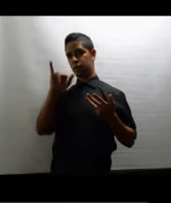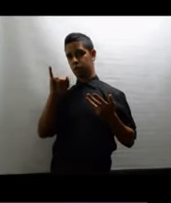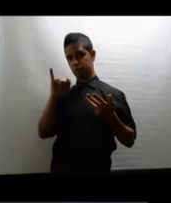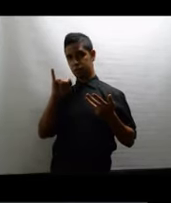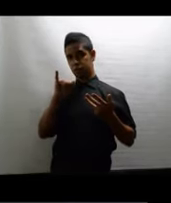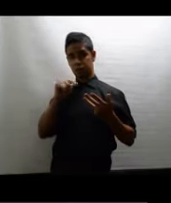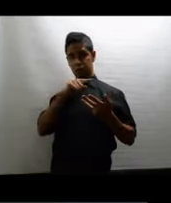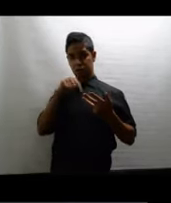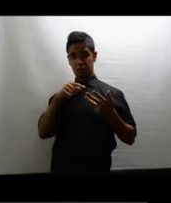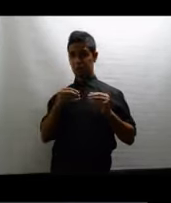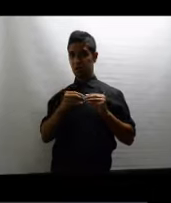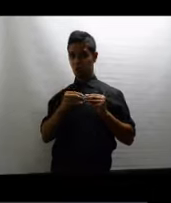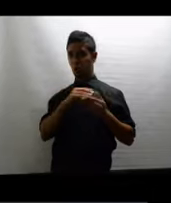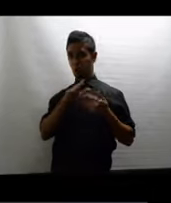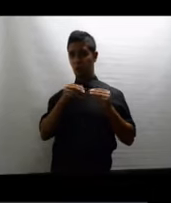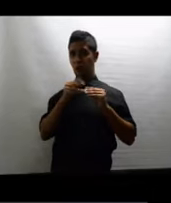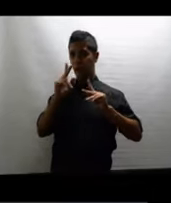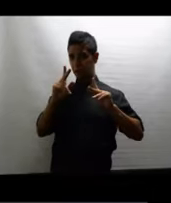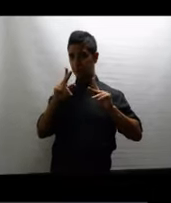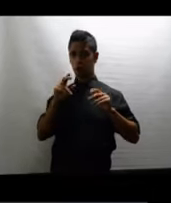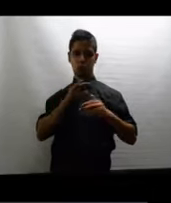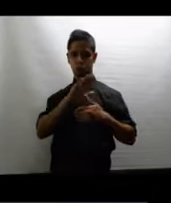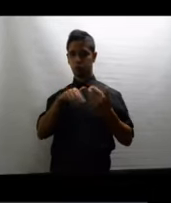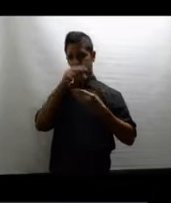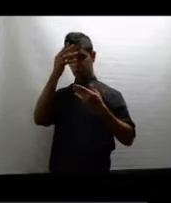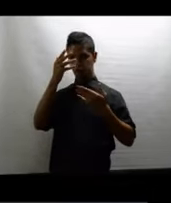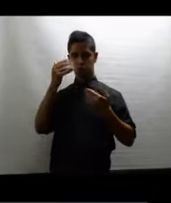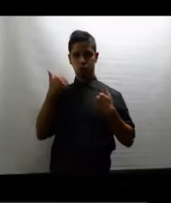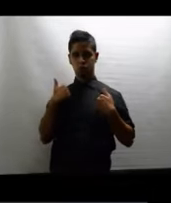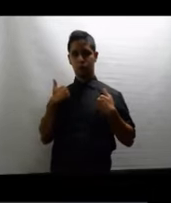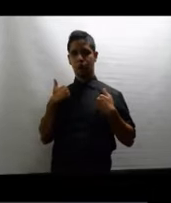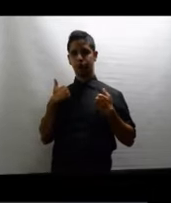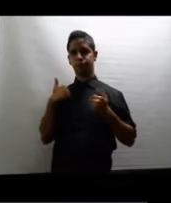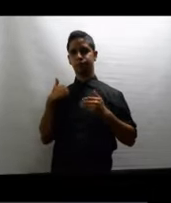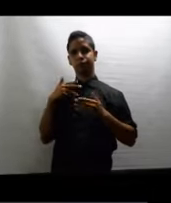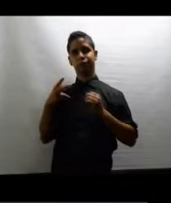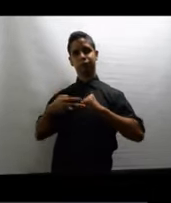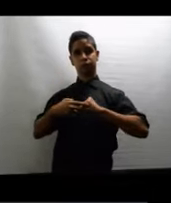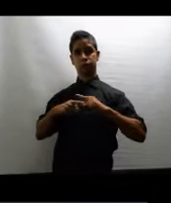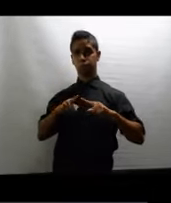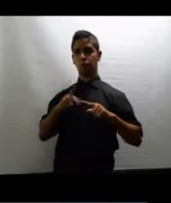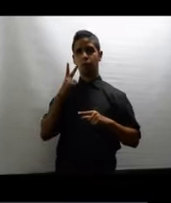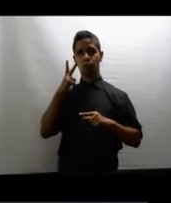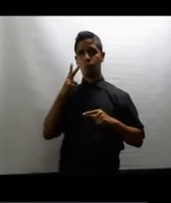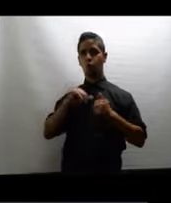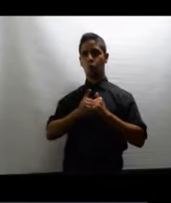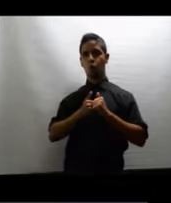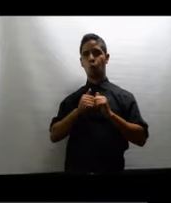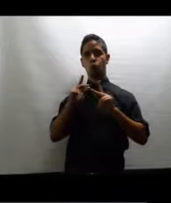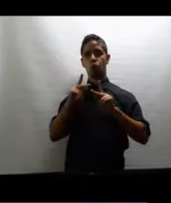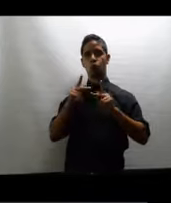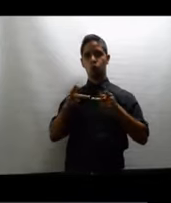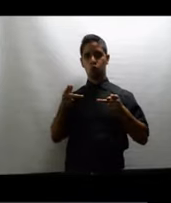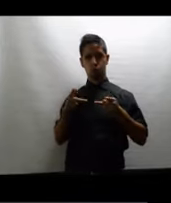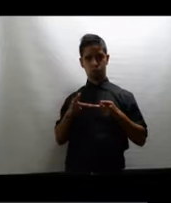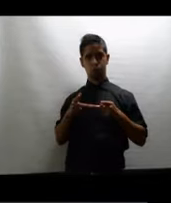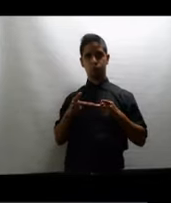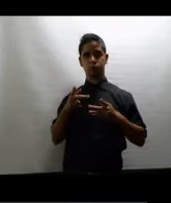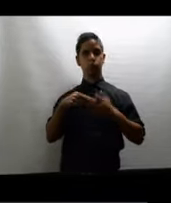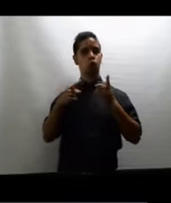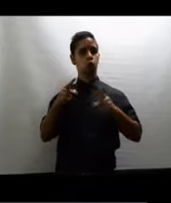eso lo tenemos documentado. Y entonces es interesante cómo era el club de moda. Usted iba al